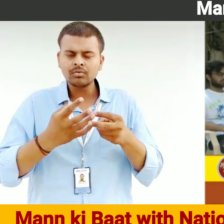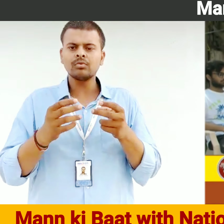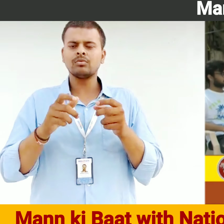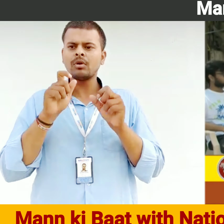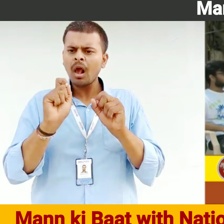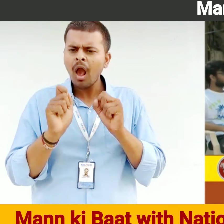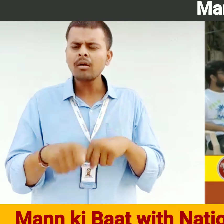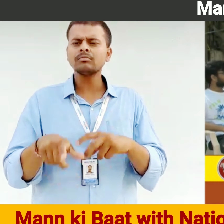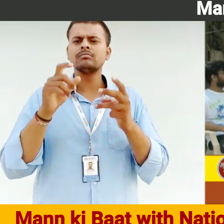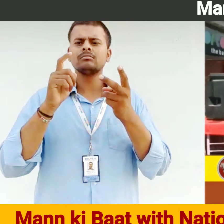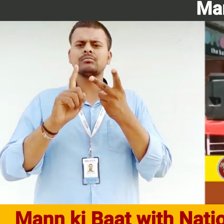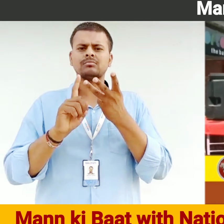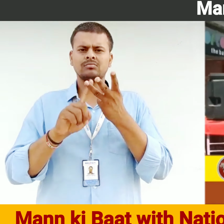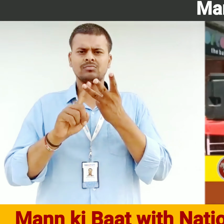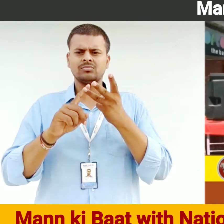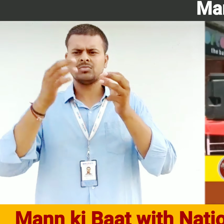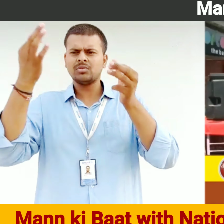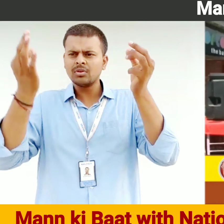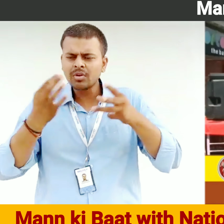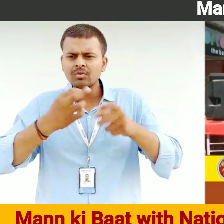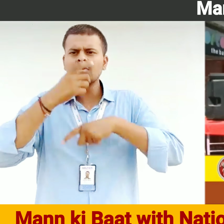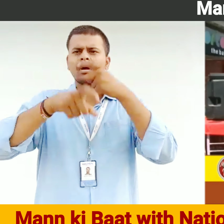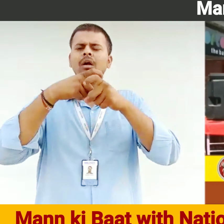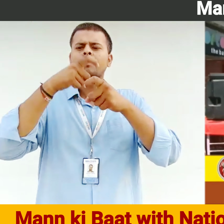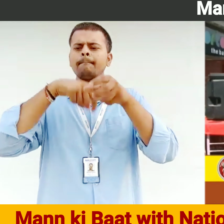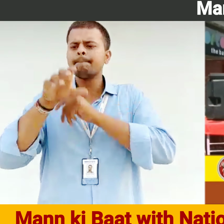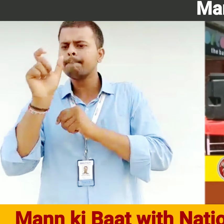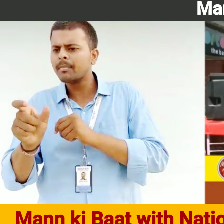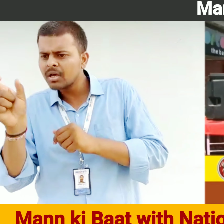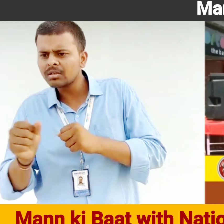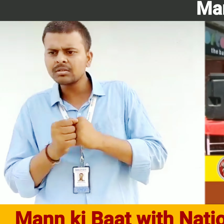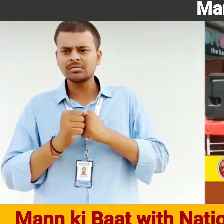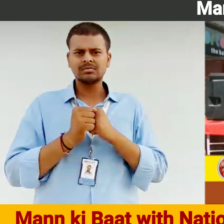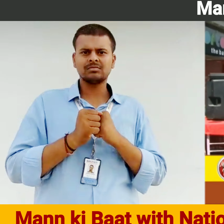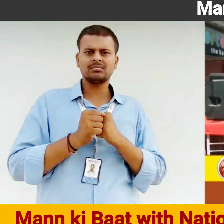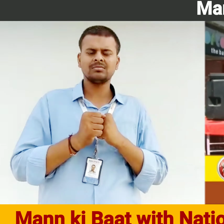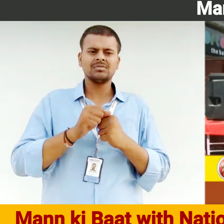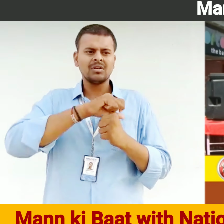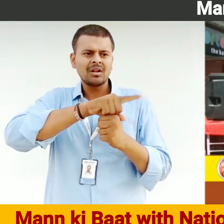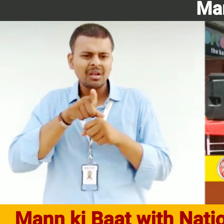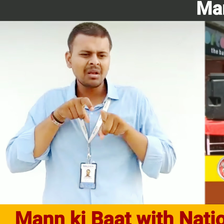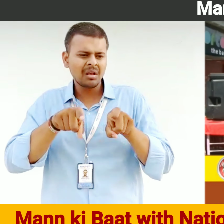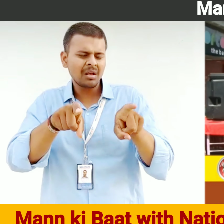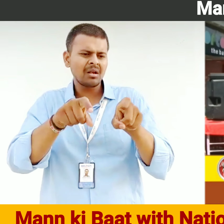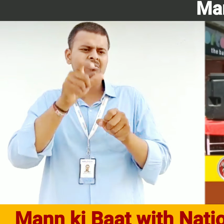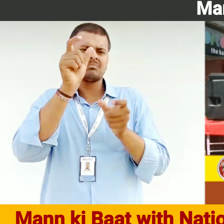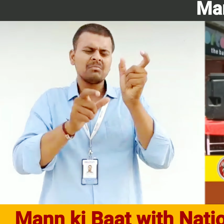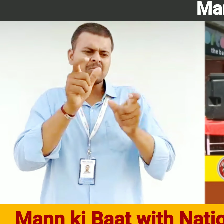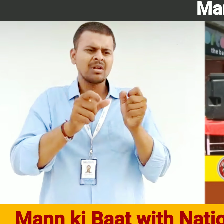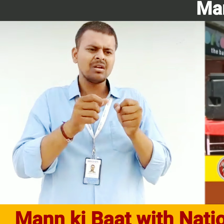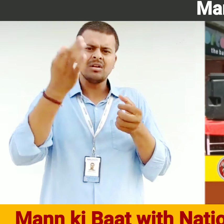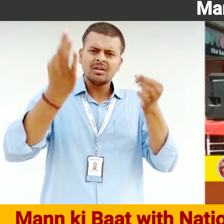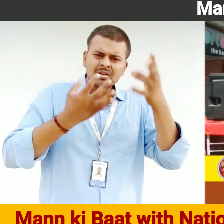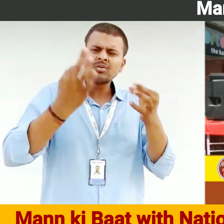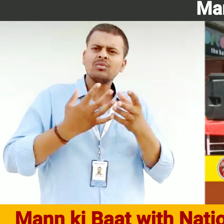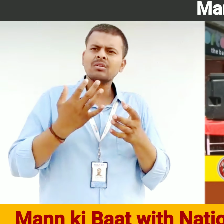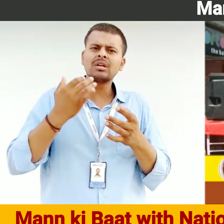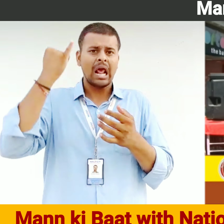तक, हमारे छोटे व्यापारियों से लेकर स्टार्टअप तक, हमारी लैब्स कोरोना के खिलाफ लड़ाई